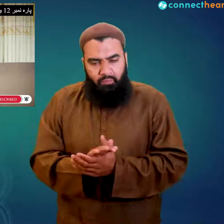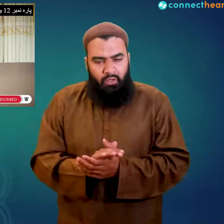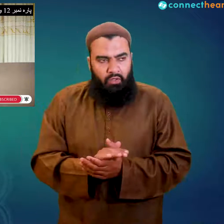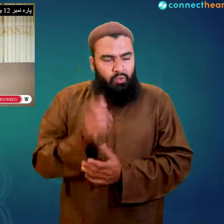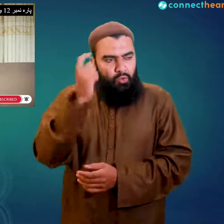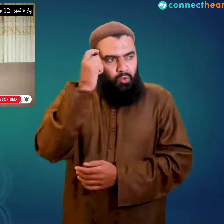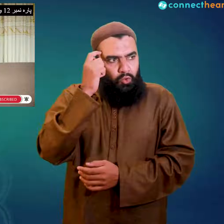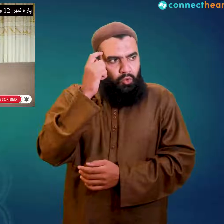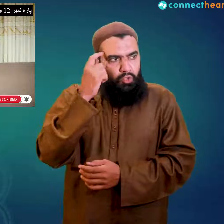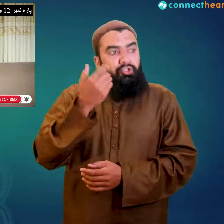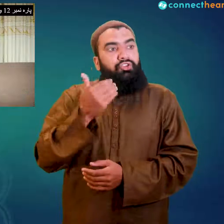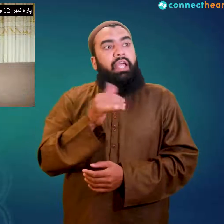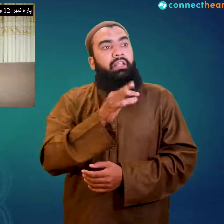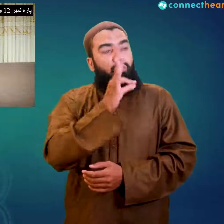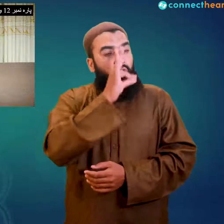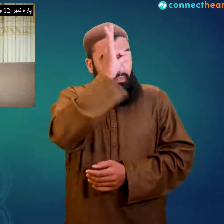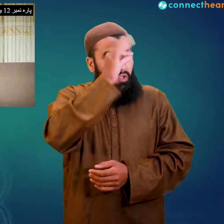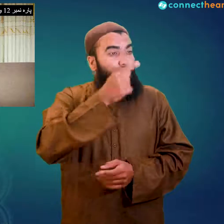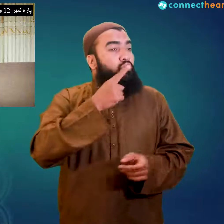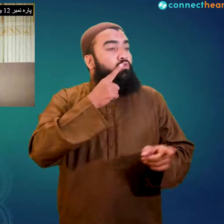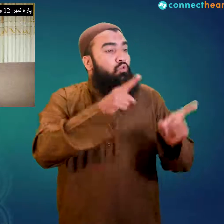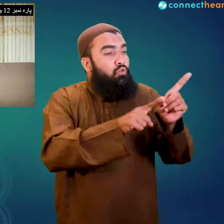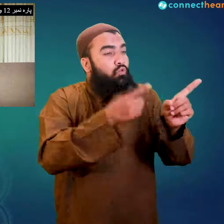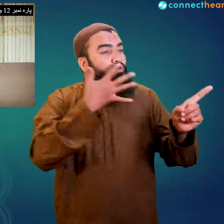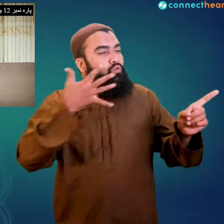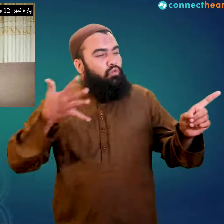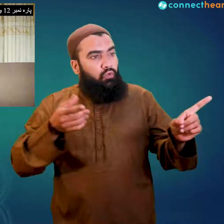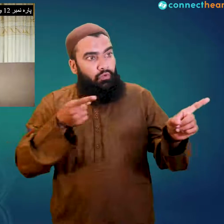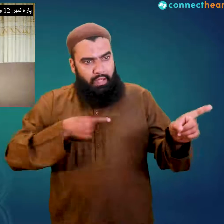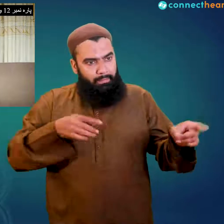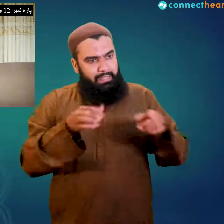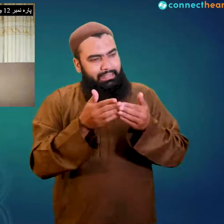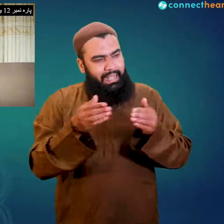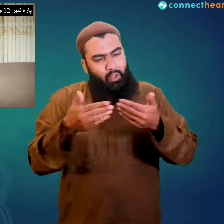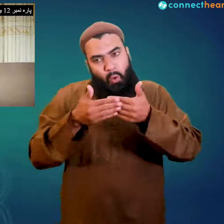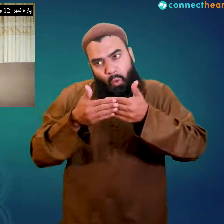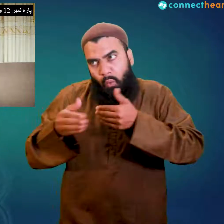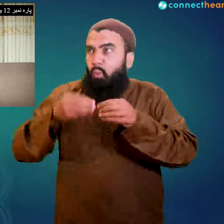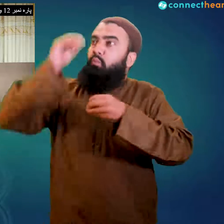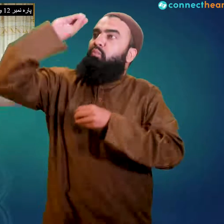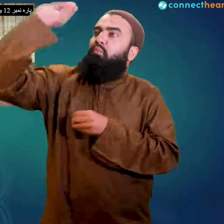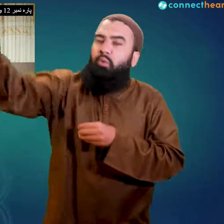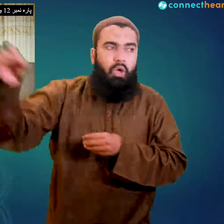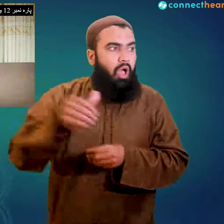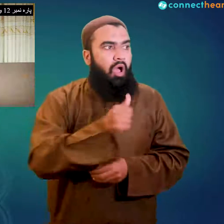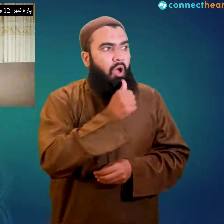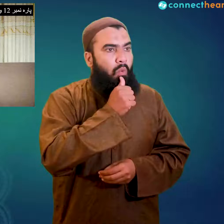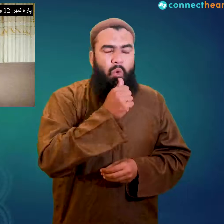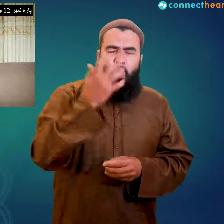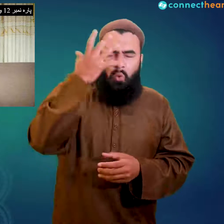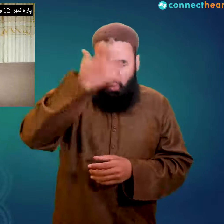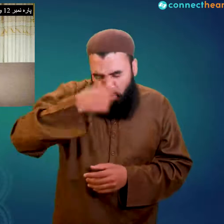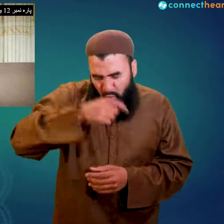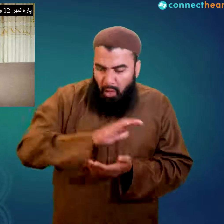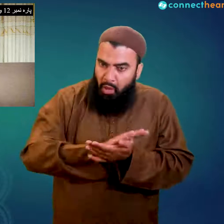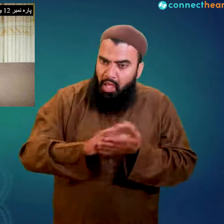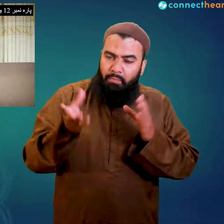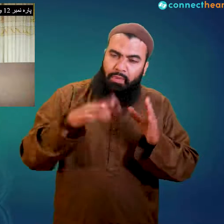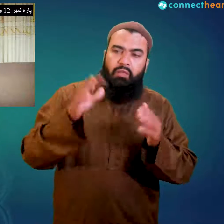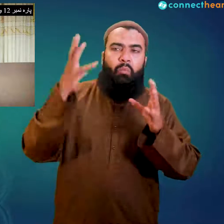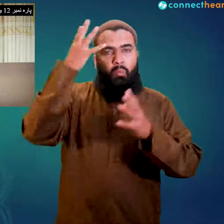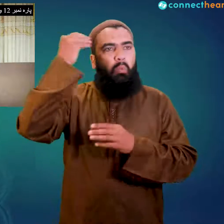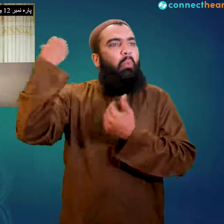کہا کہ جی آپ ان کو ہمارے ساتھ بھیجیں، ہمارے ساتھ یہ کھیلے گا کودے گا اور ہم اس کی حفاظت کرنے والے